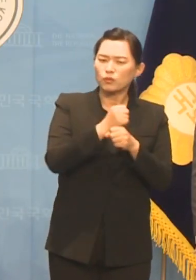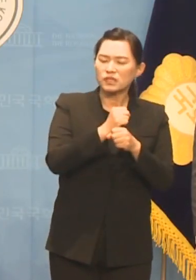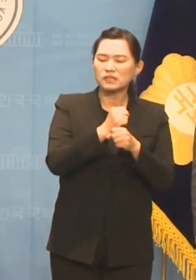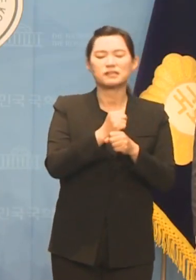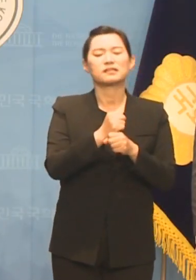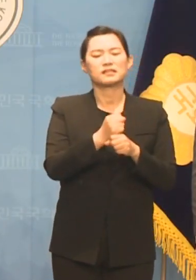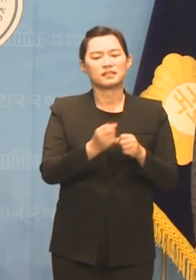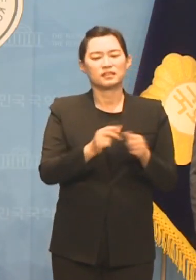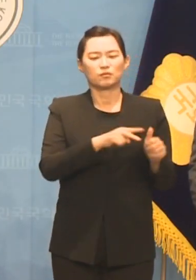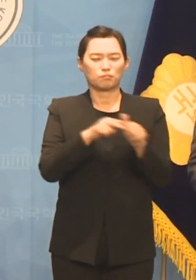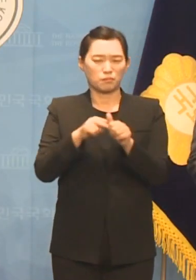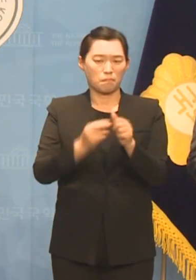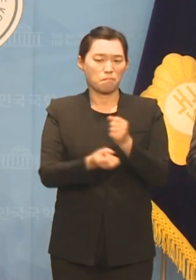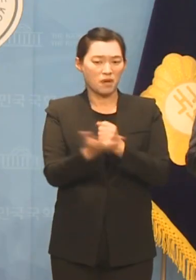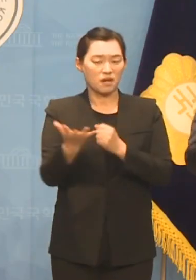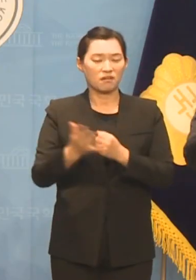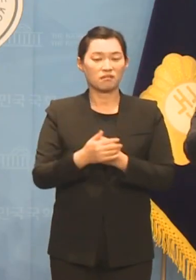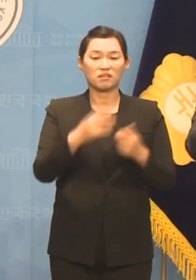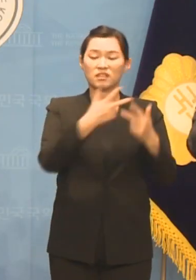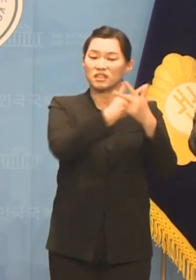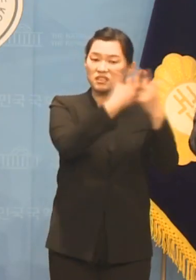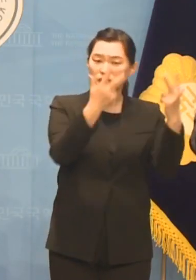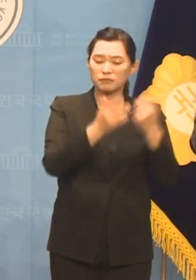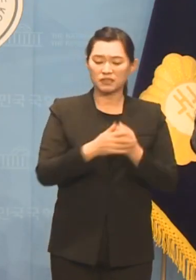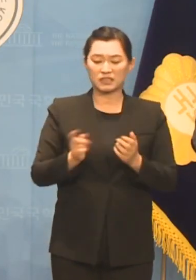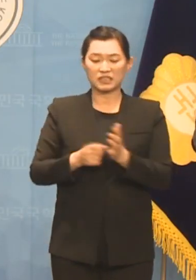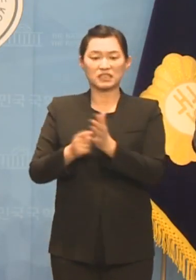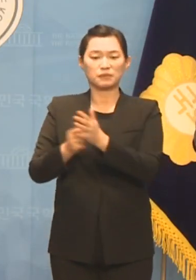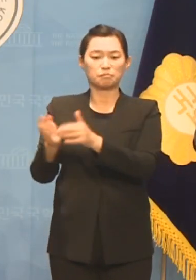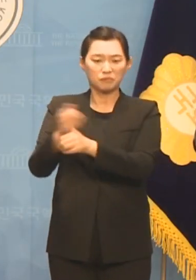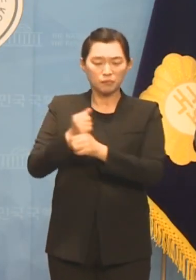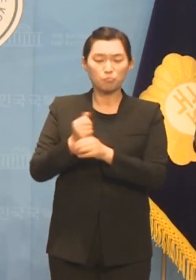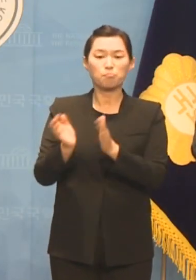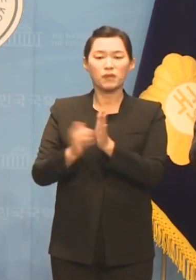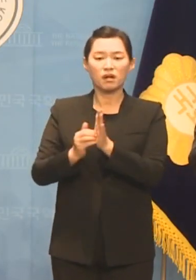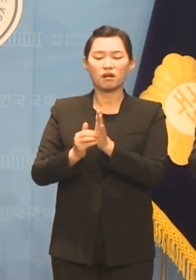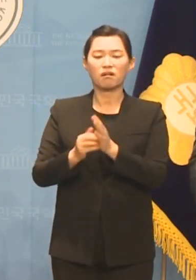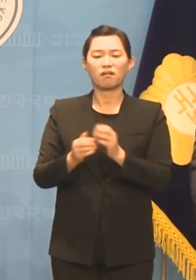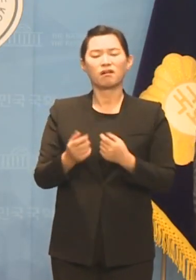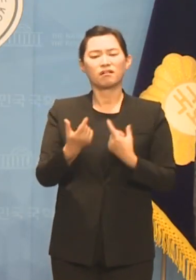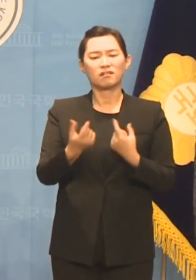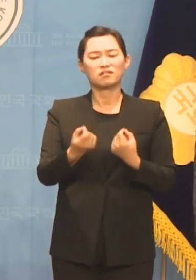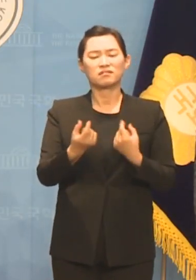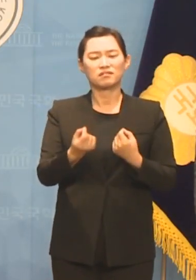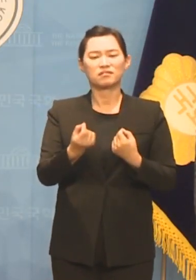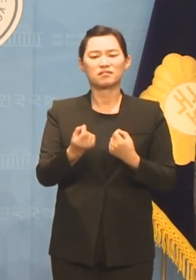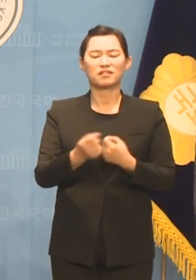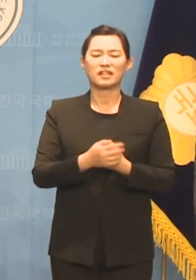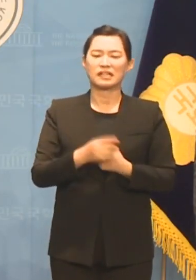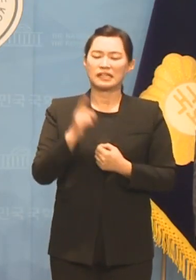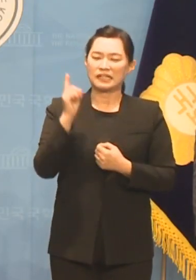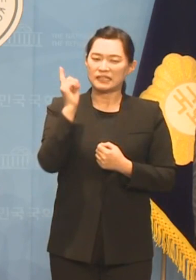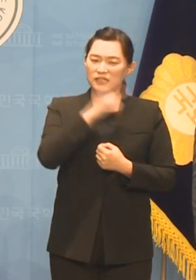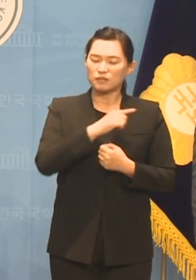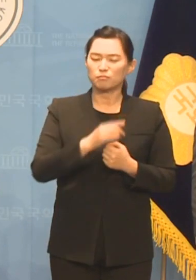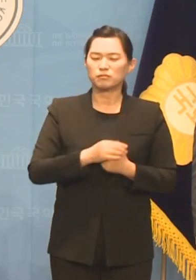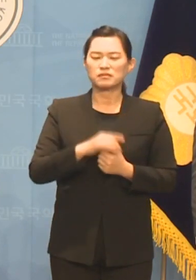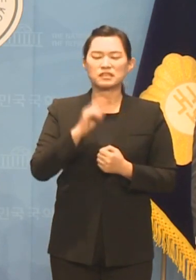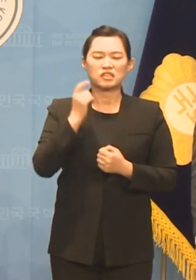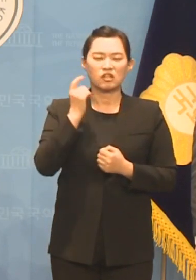정보입니다. 이재명이 긴급 체포됐다와 같은 악의적인